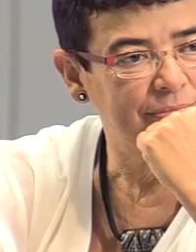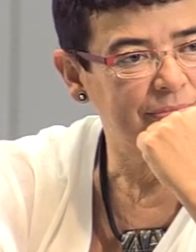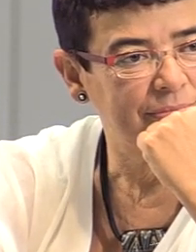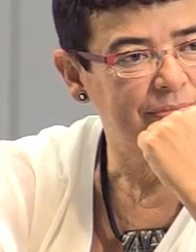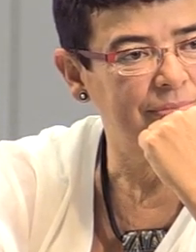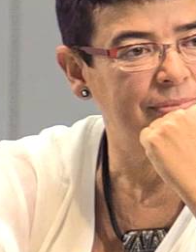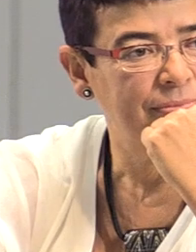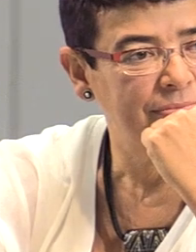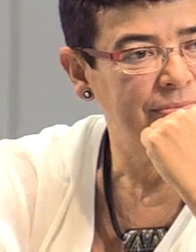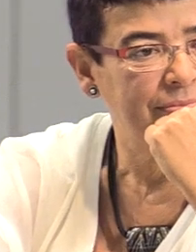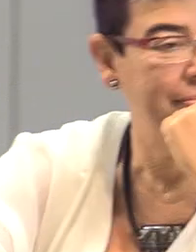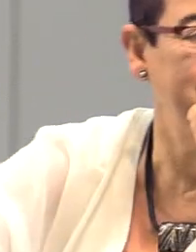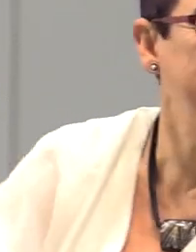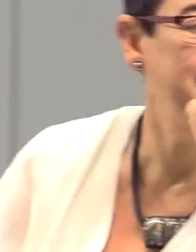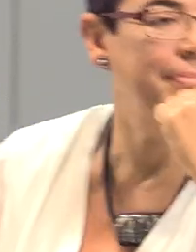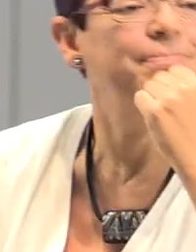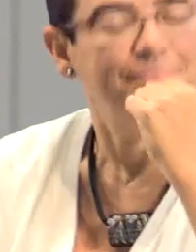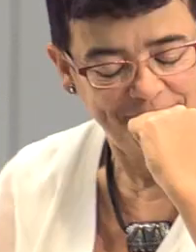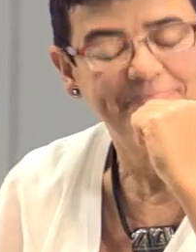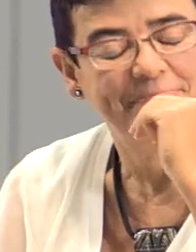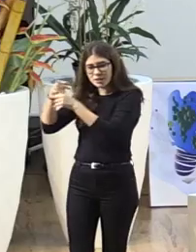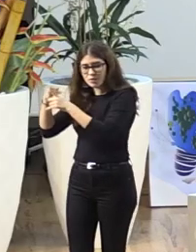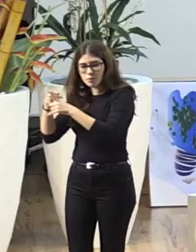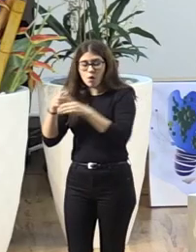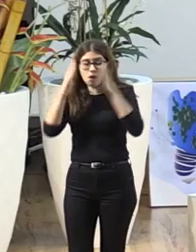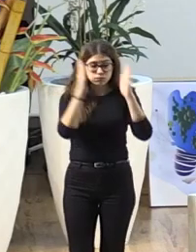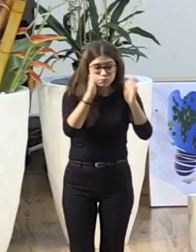pero la manera como la perseguimos, no.